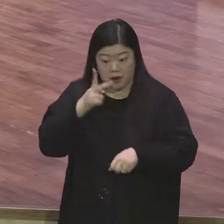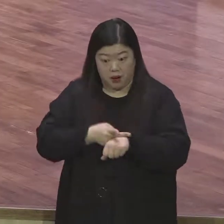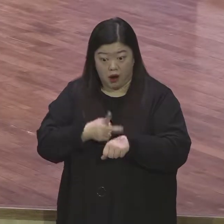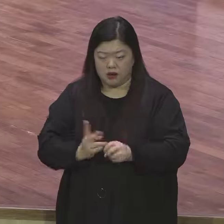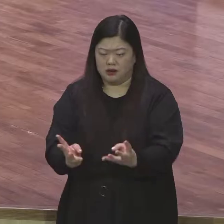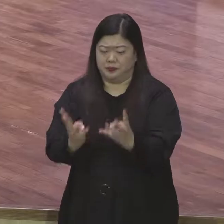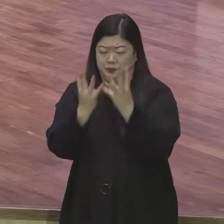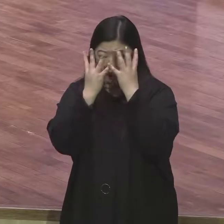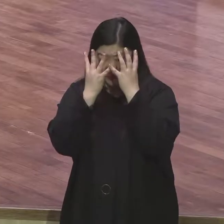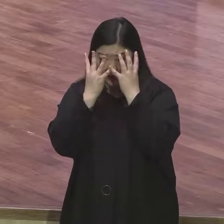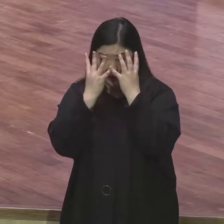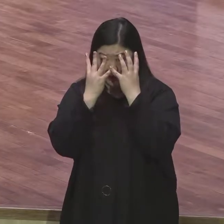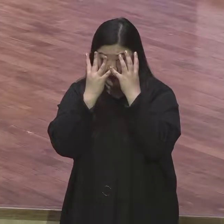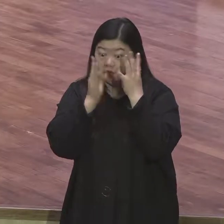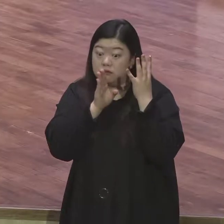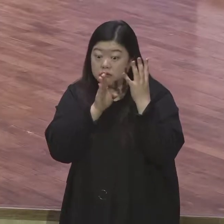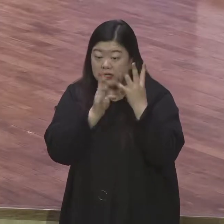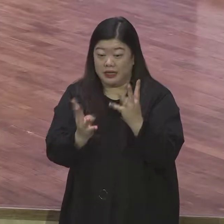바울을 섬기다가